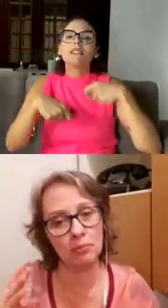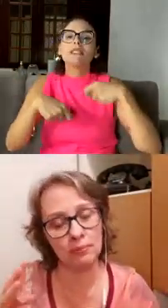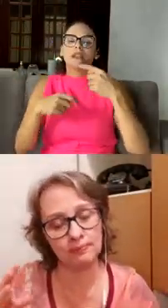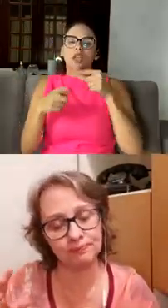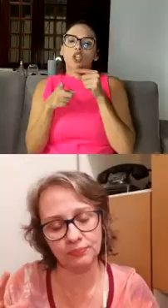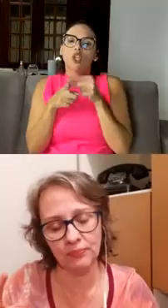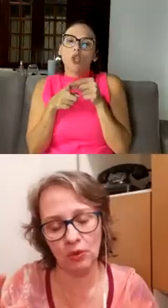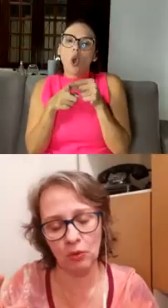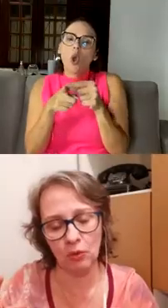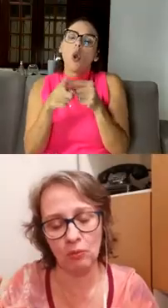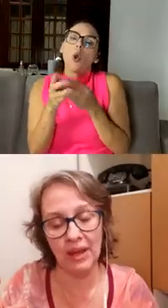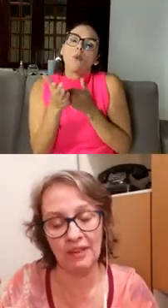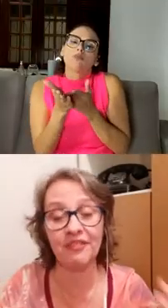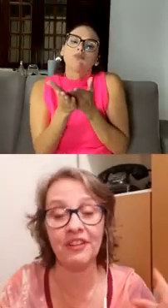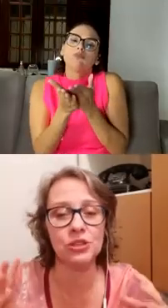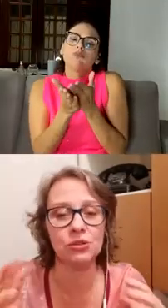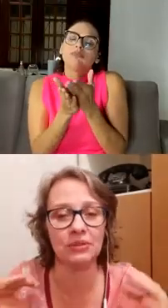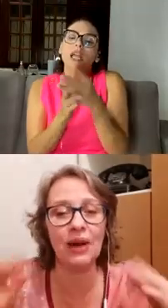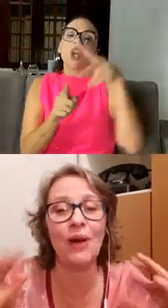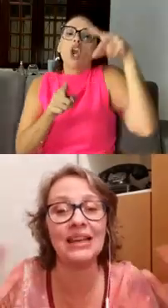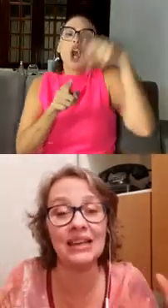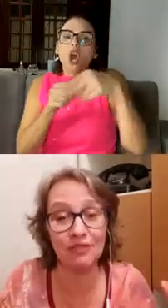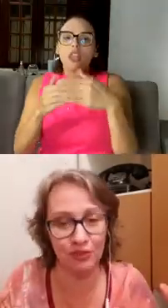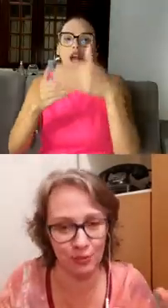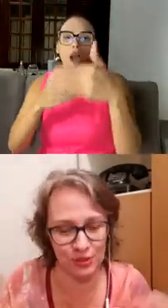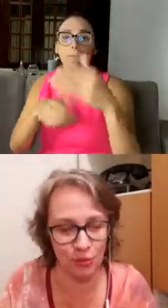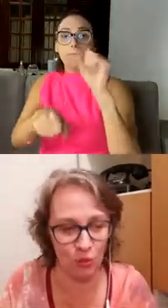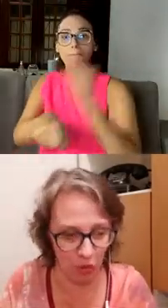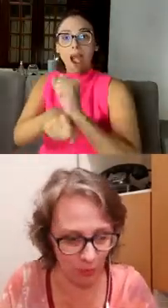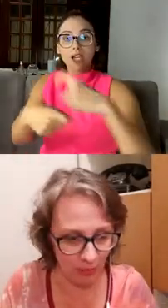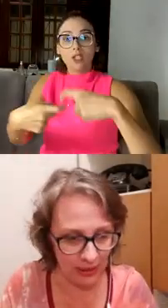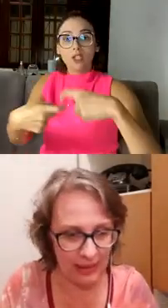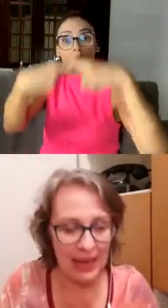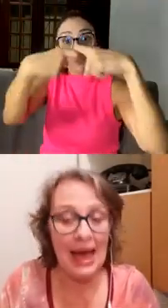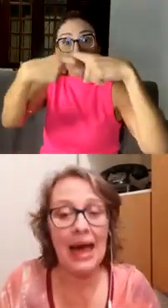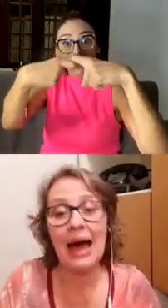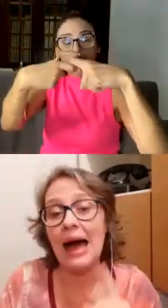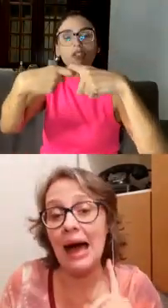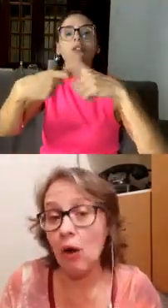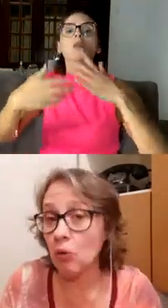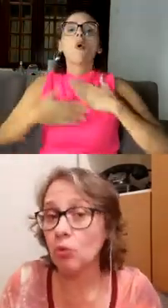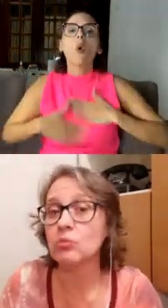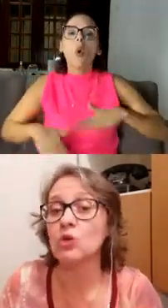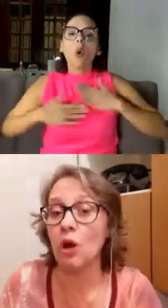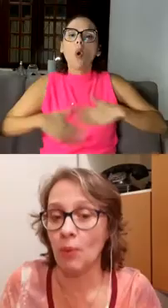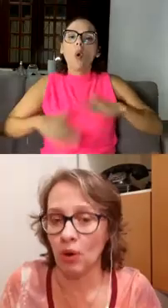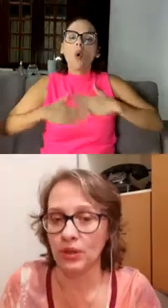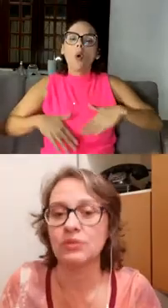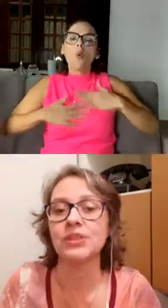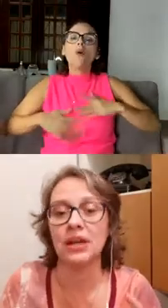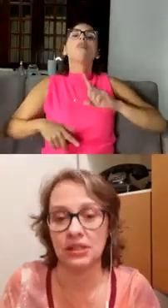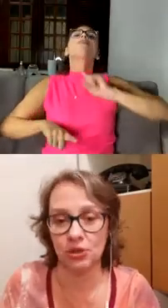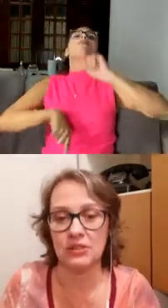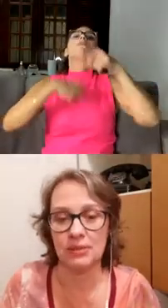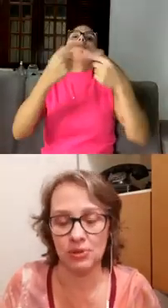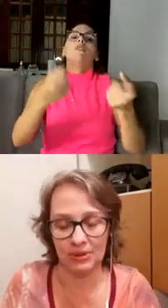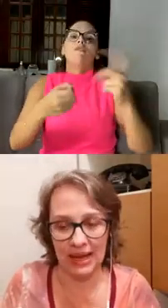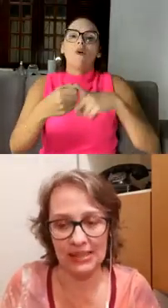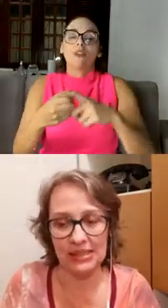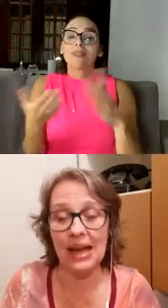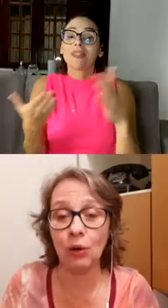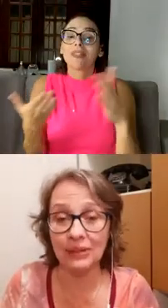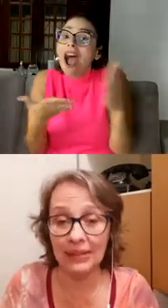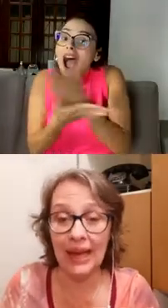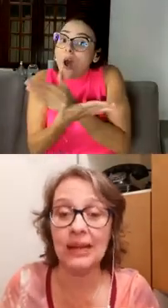um refresco, né? Um alívio para o seu corpo. alguns hormônios